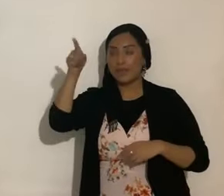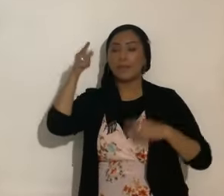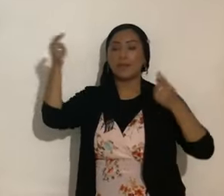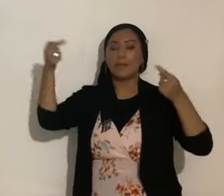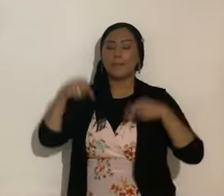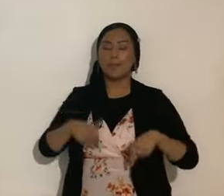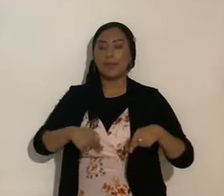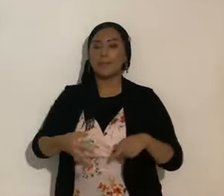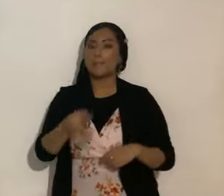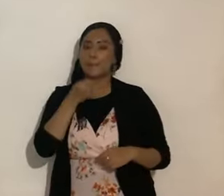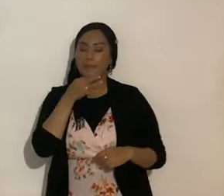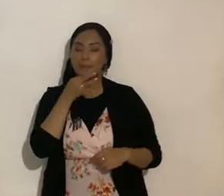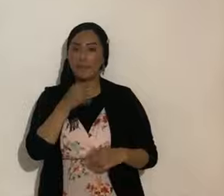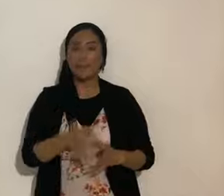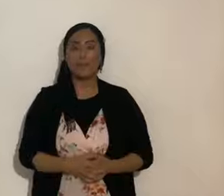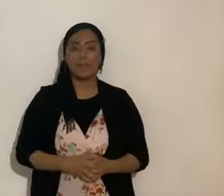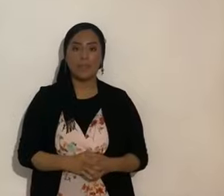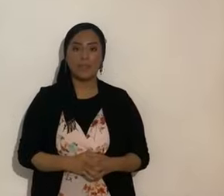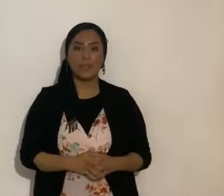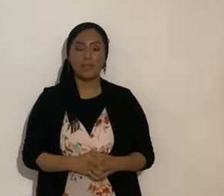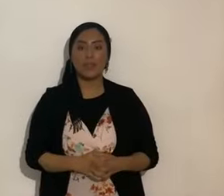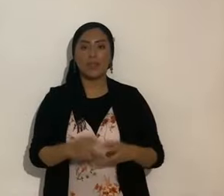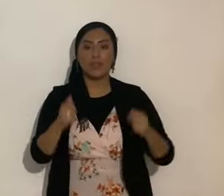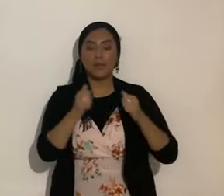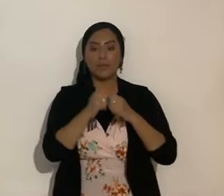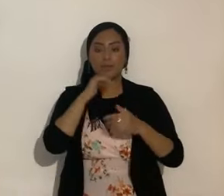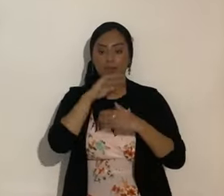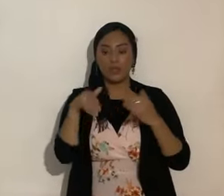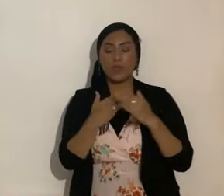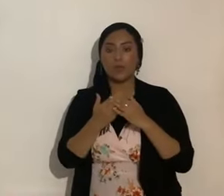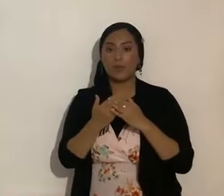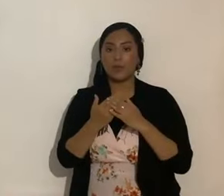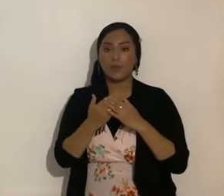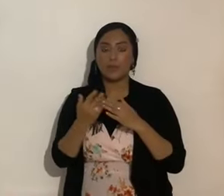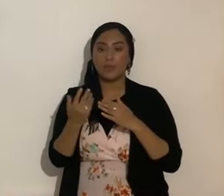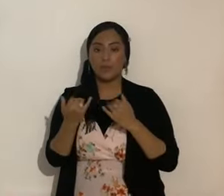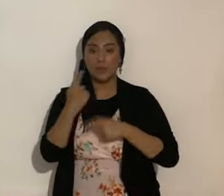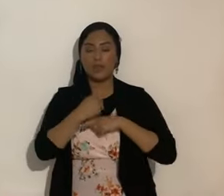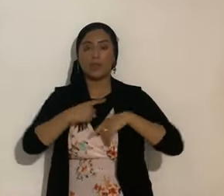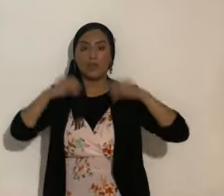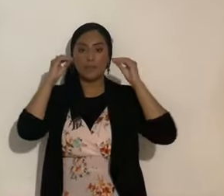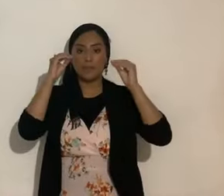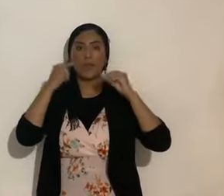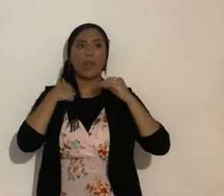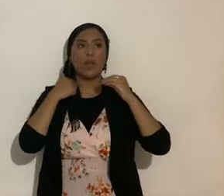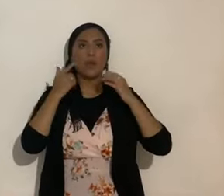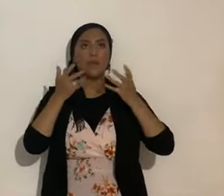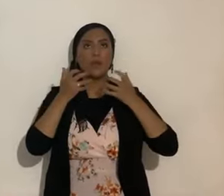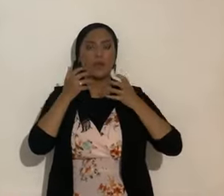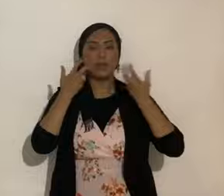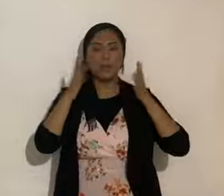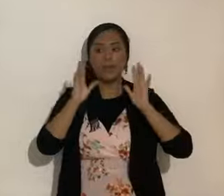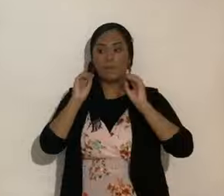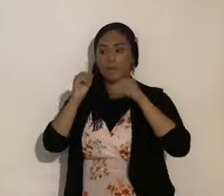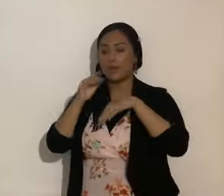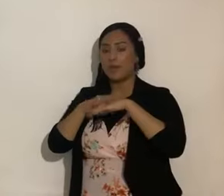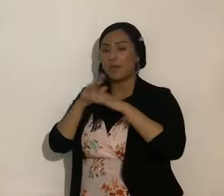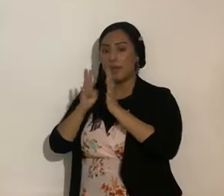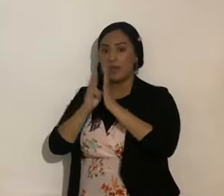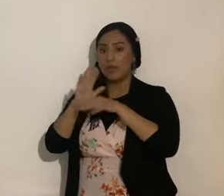viene pronto. Entonces, con todos estos conceptos, pensemos. Me gustaría que después de que esté subido el video